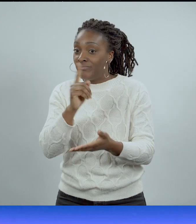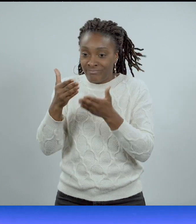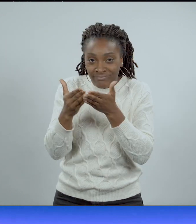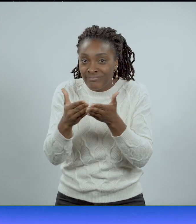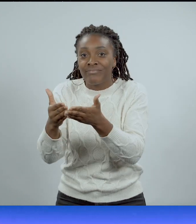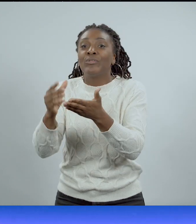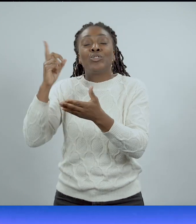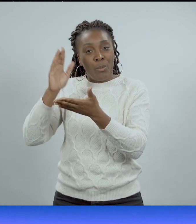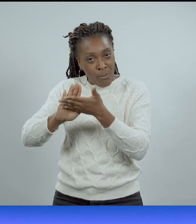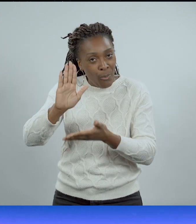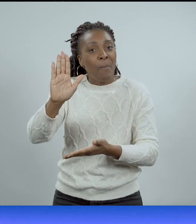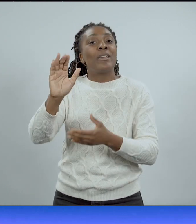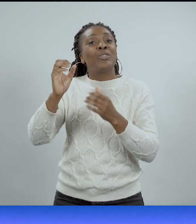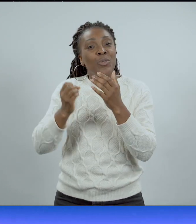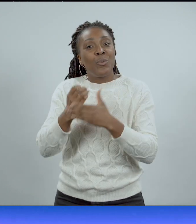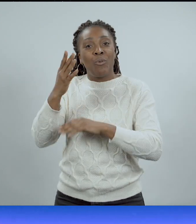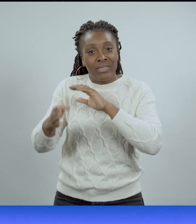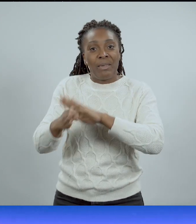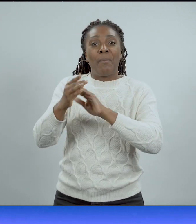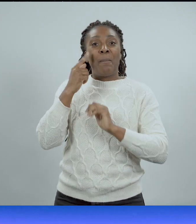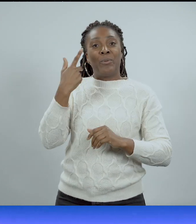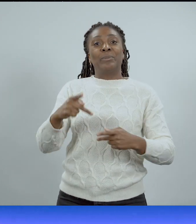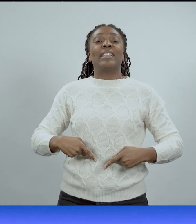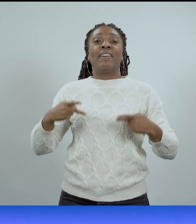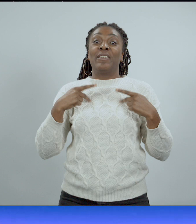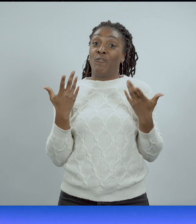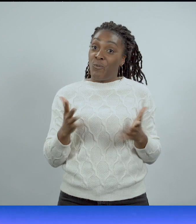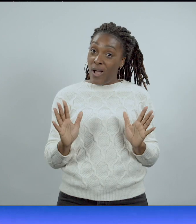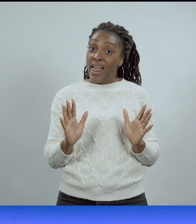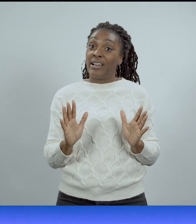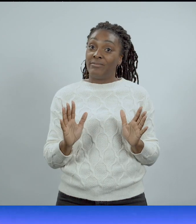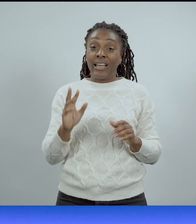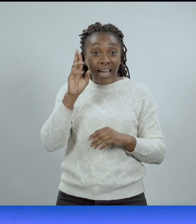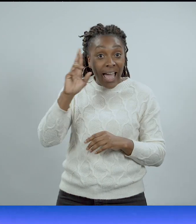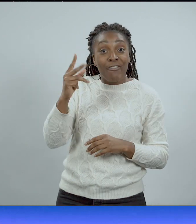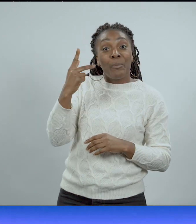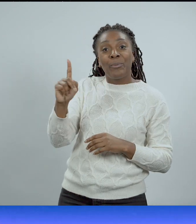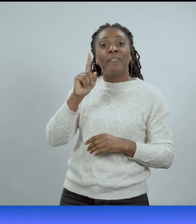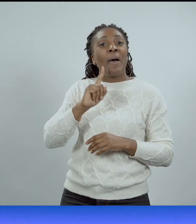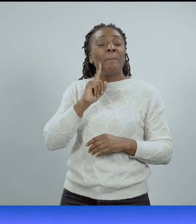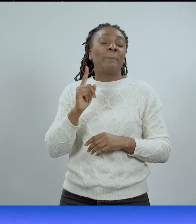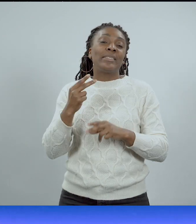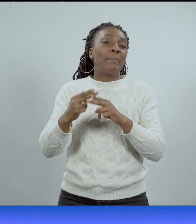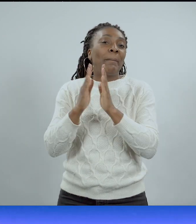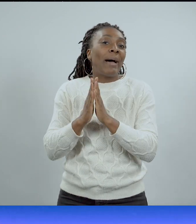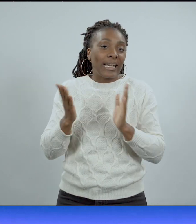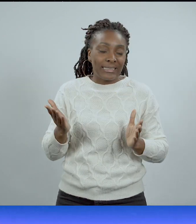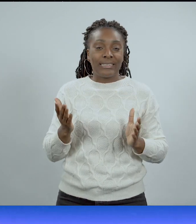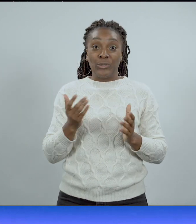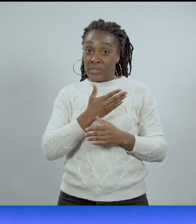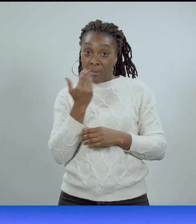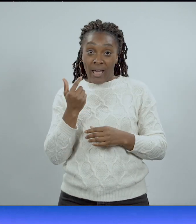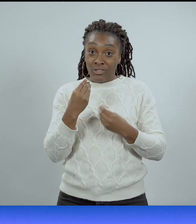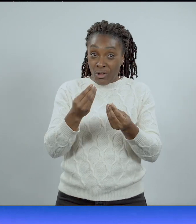est impraticable, parce que Dieu lui a promis un nouveau départ pour sa vie. Voilà, c'était le rêve de Marie. Je ne sais pas